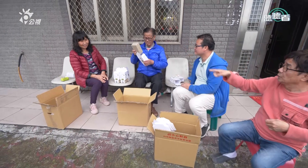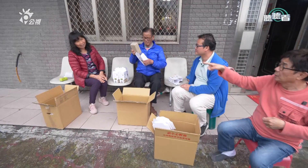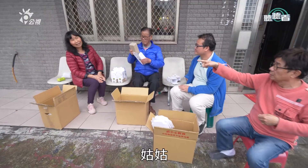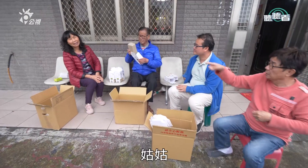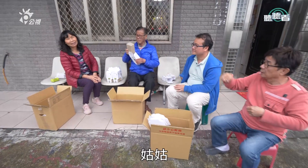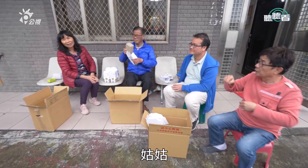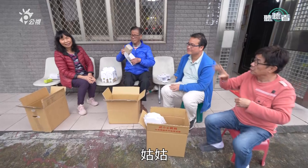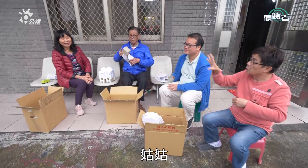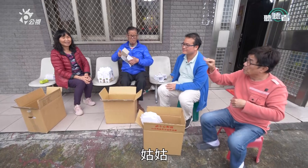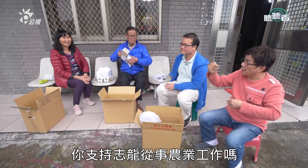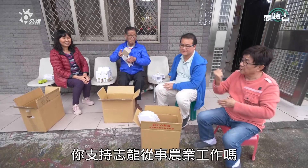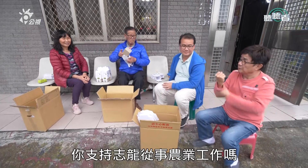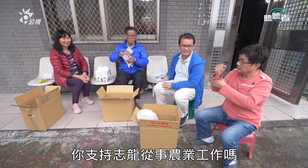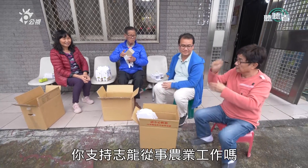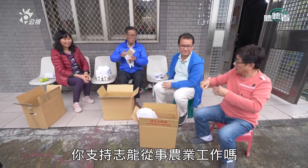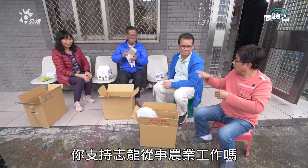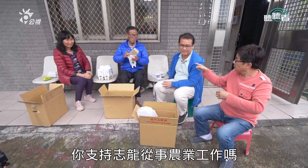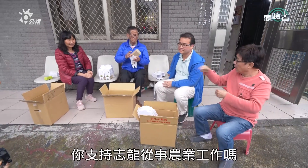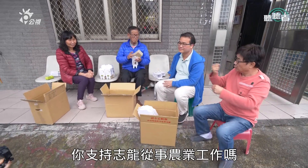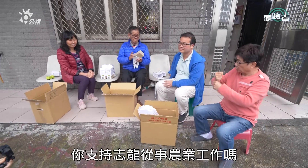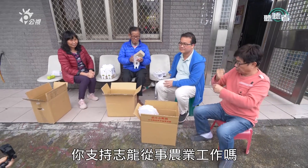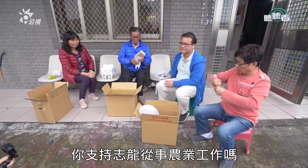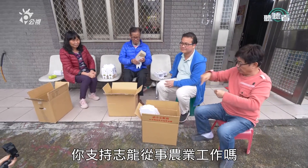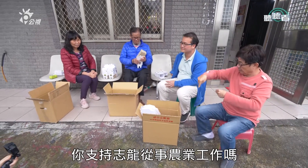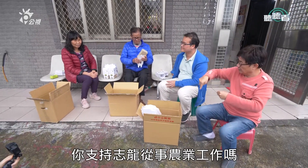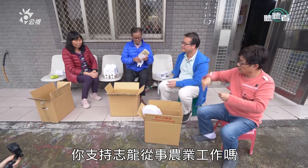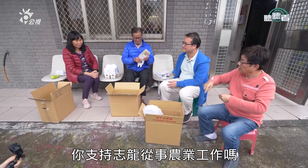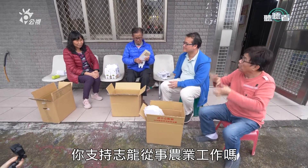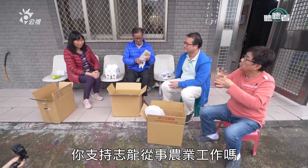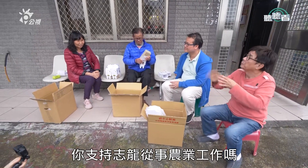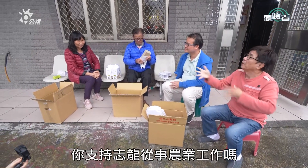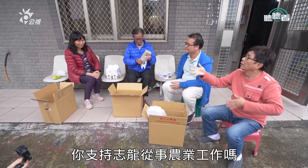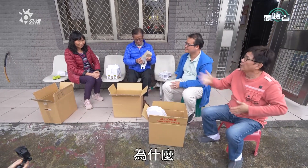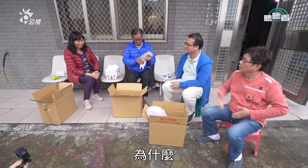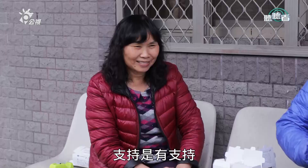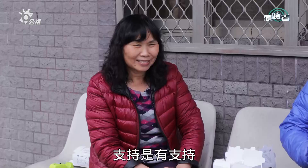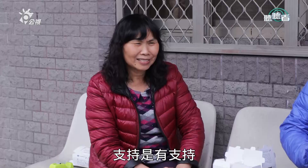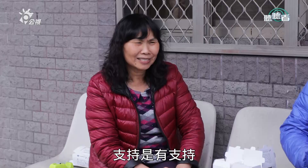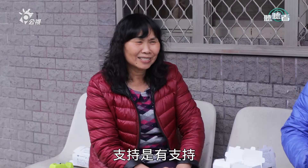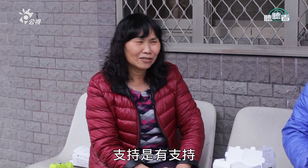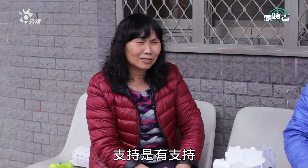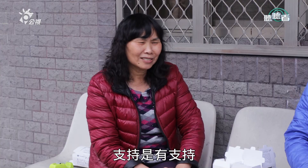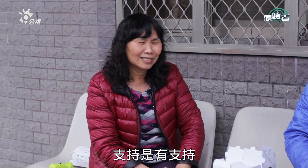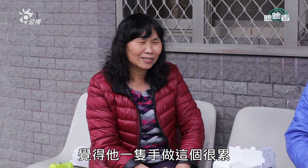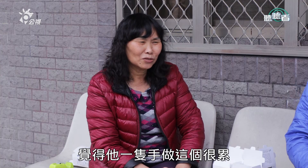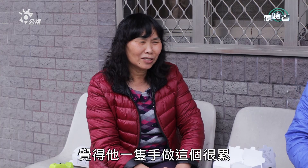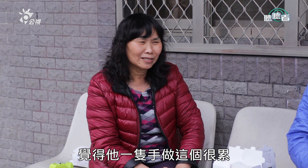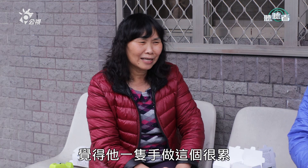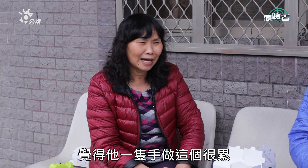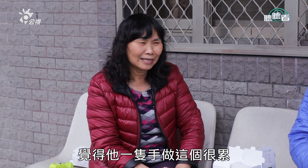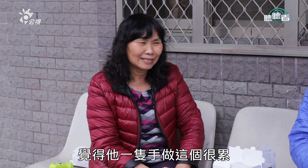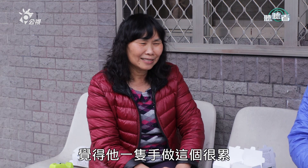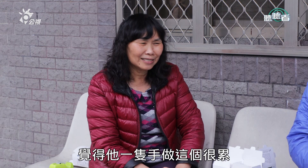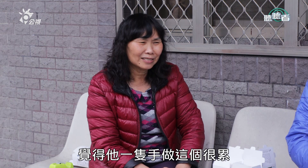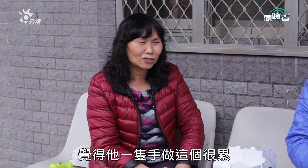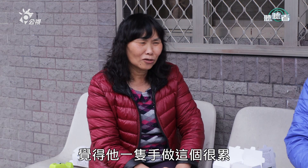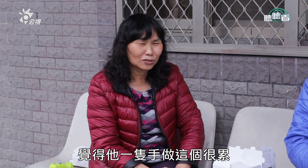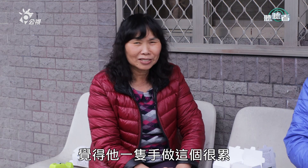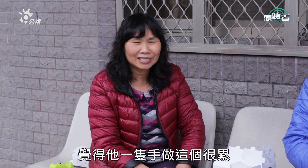哎，姑姑啊，你支持志龙从事农业工作吗？为什么？ 只是有知识，觉得他一只手做这